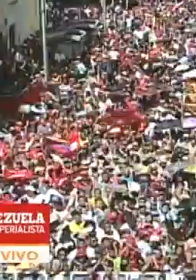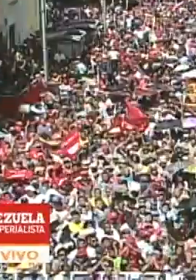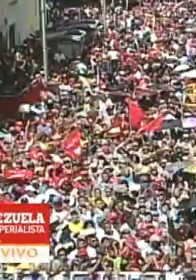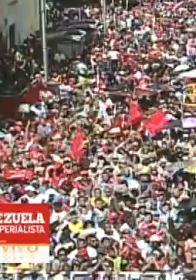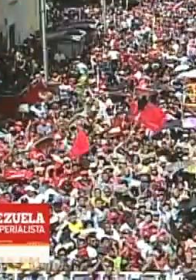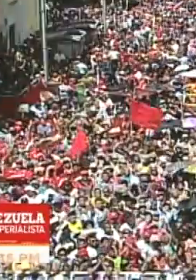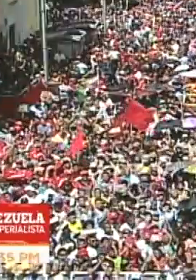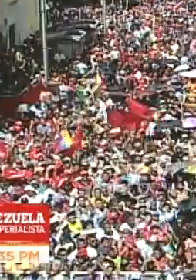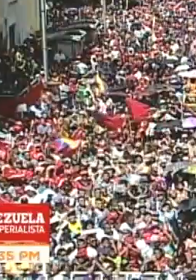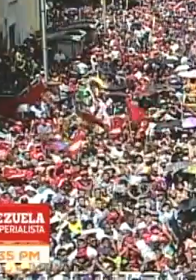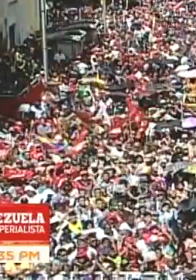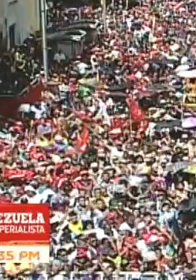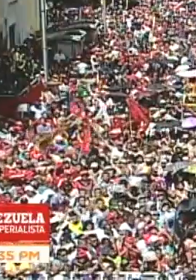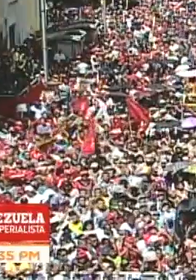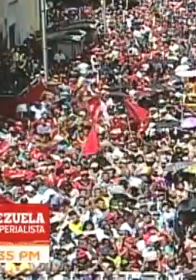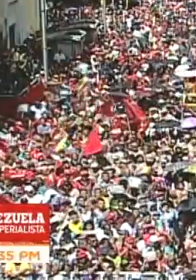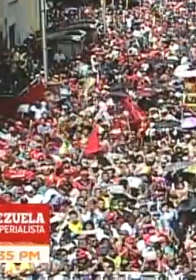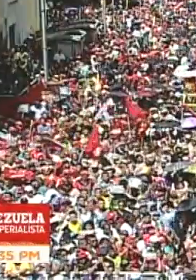Chávez.